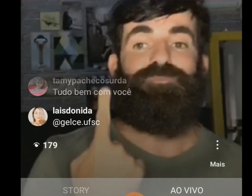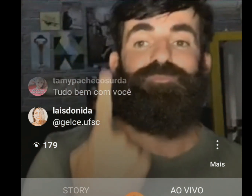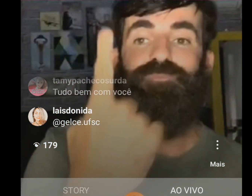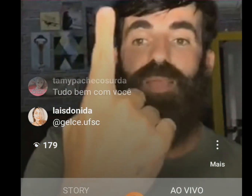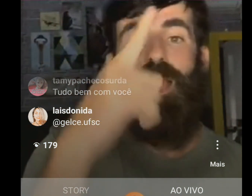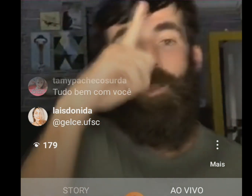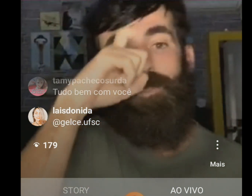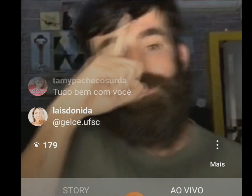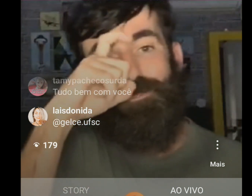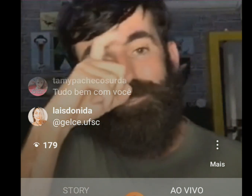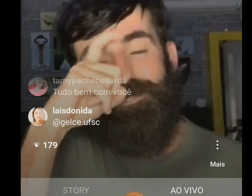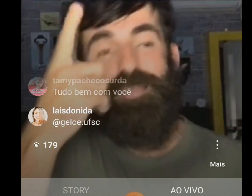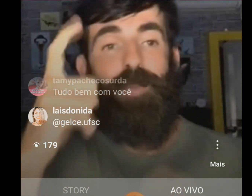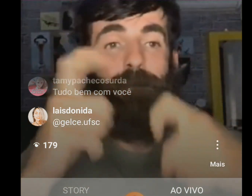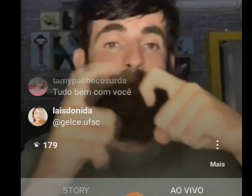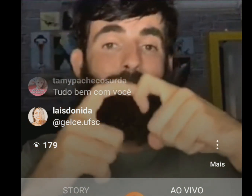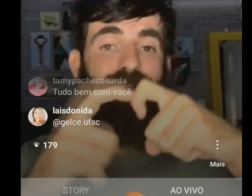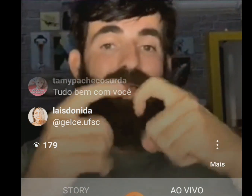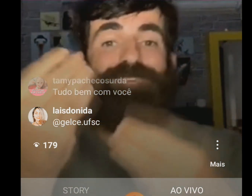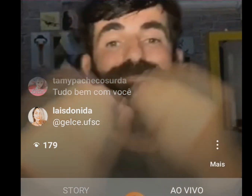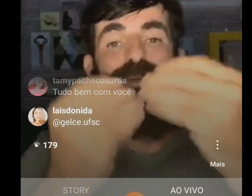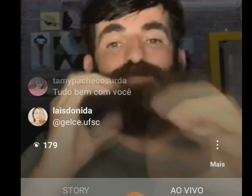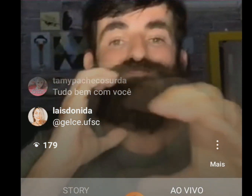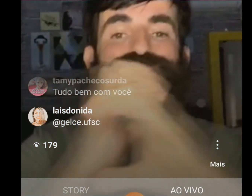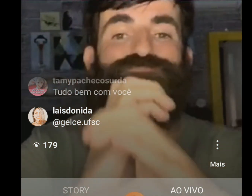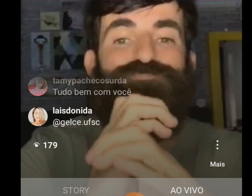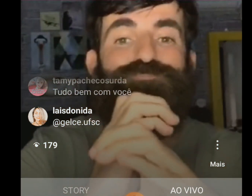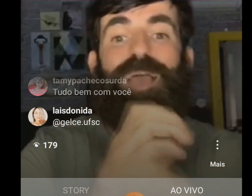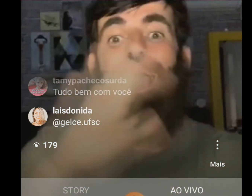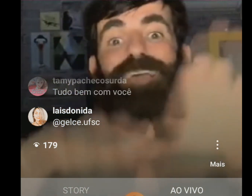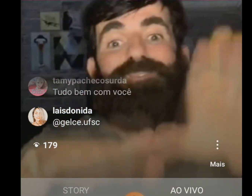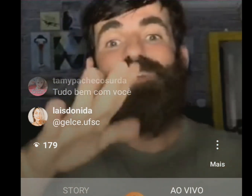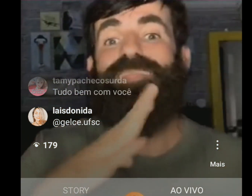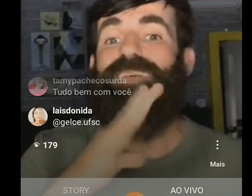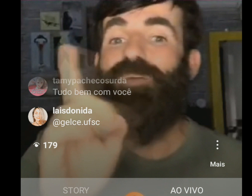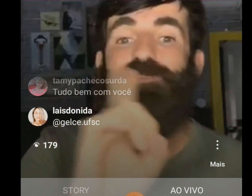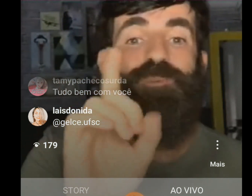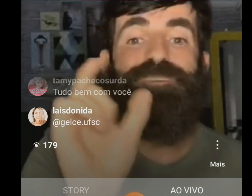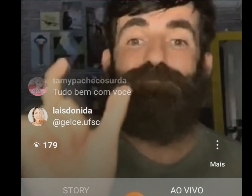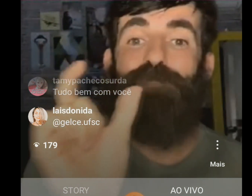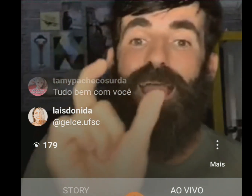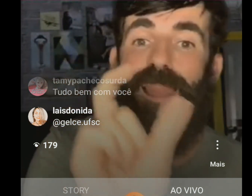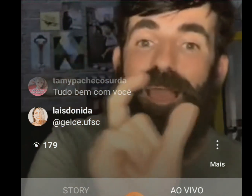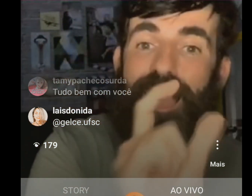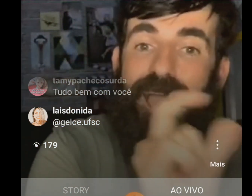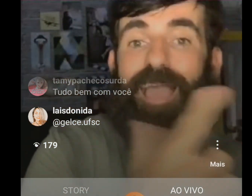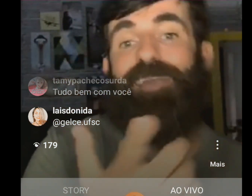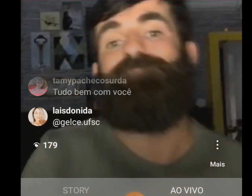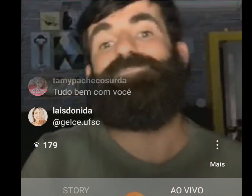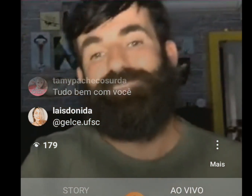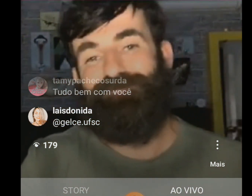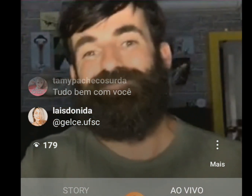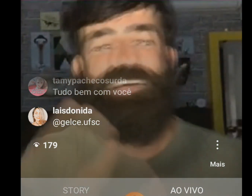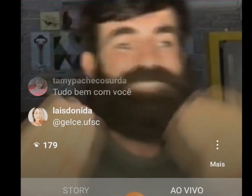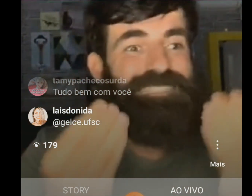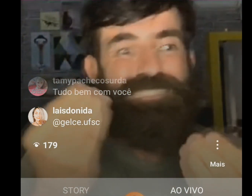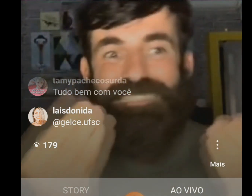o surdo vai sozinho ao hospital, vai ao médico. Como vai se comunicar? Às vezes não conhece as palavras